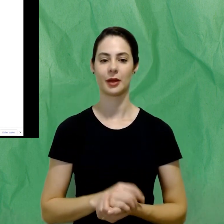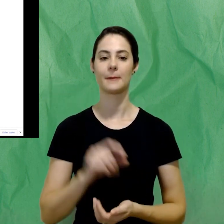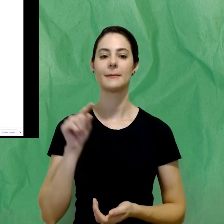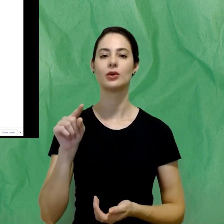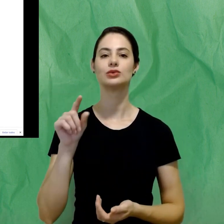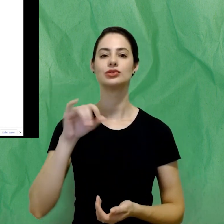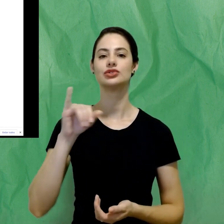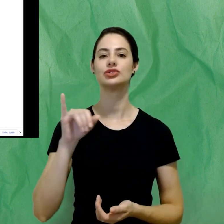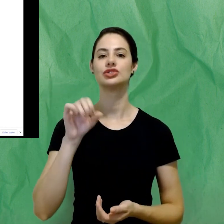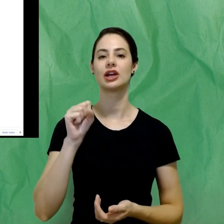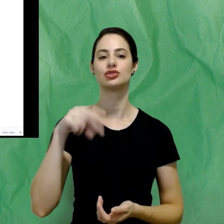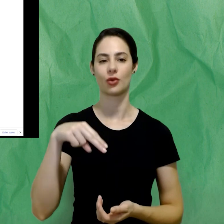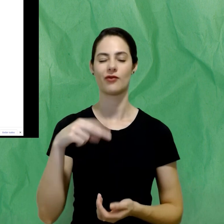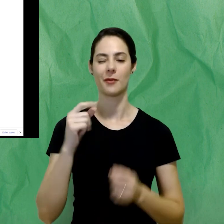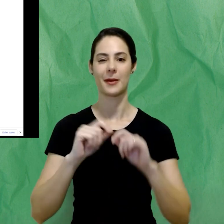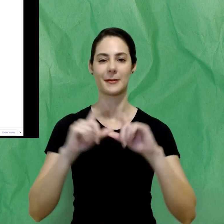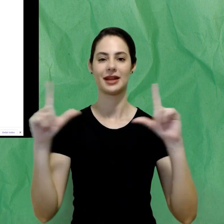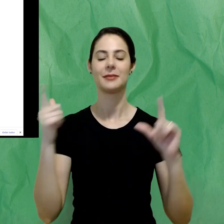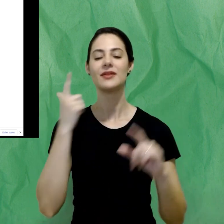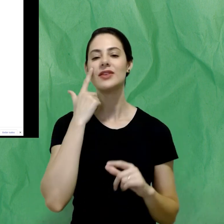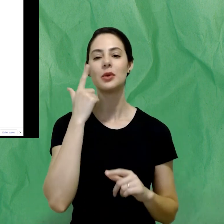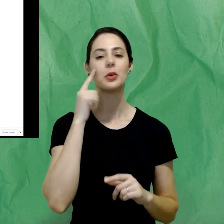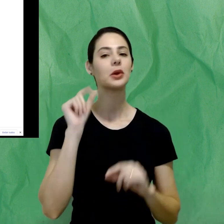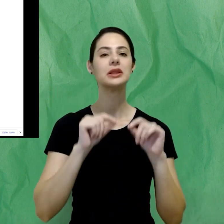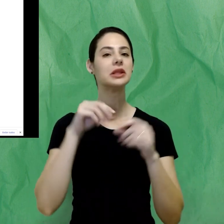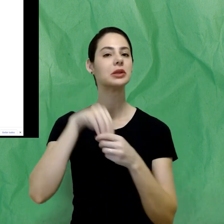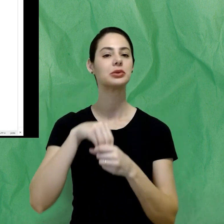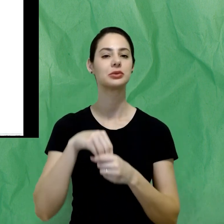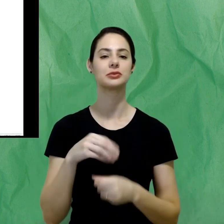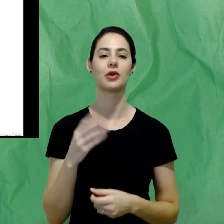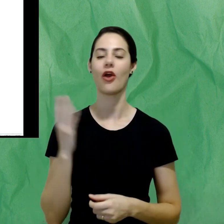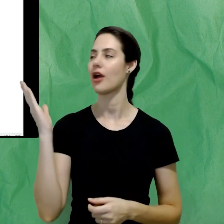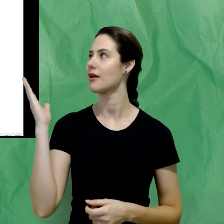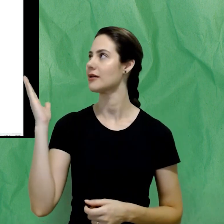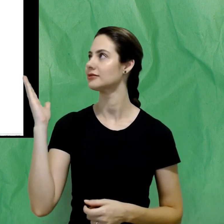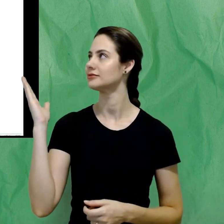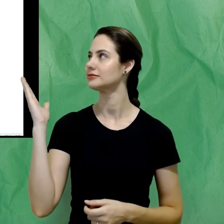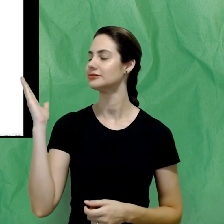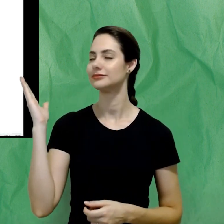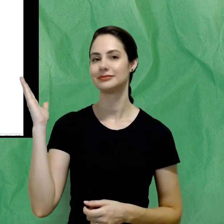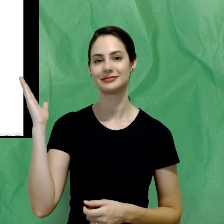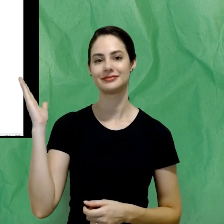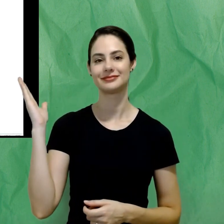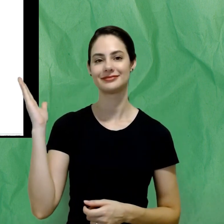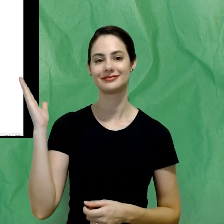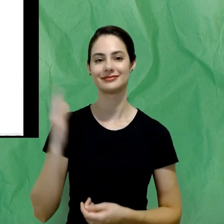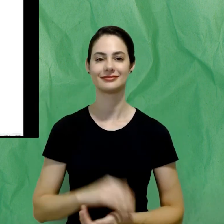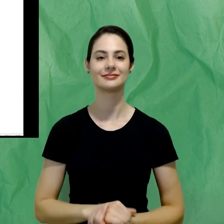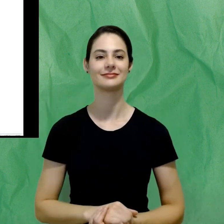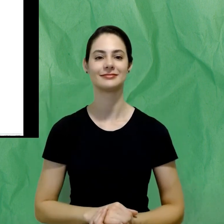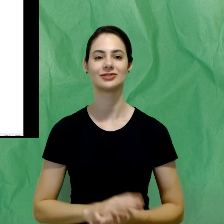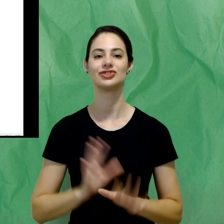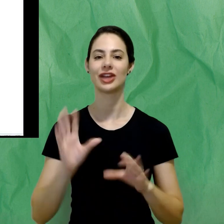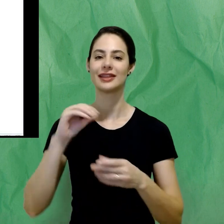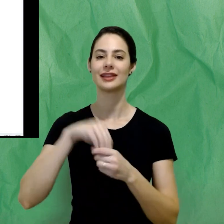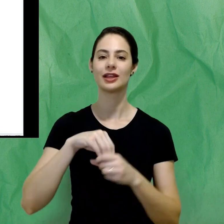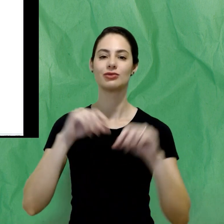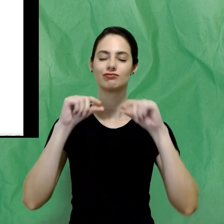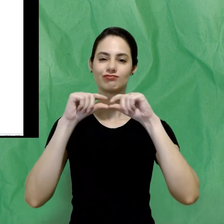embaixo. Vamos abrir esse arquivo aqui para a gente ver o que tem dele. Olha que legal, já apareceu dentro do